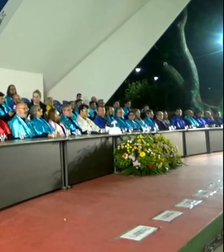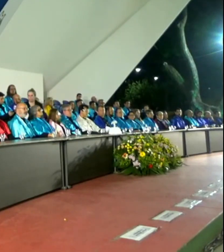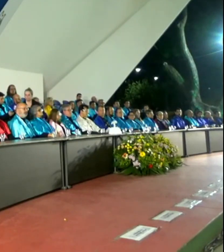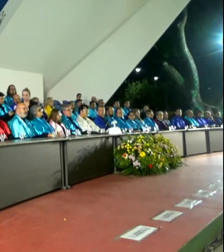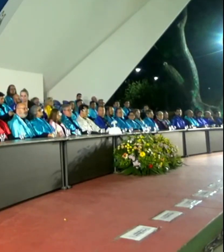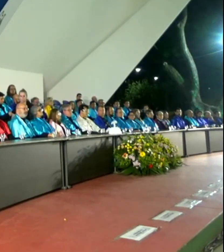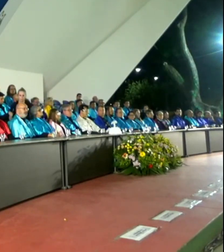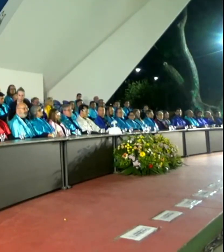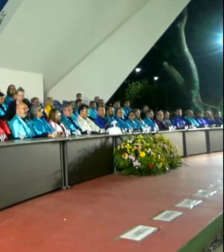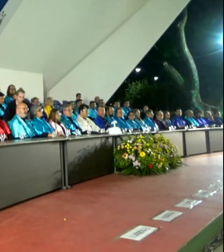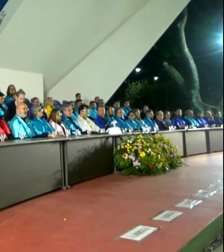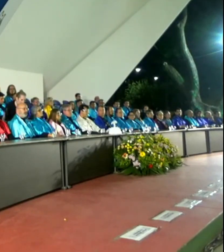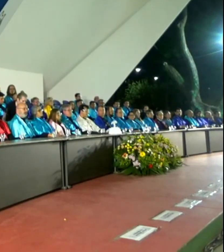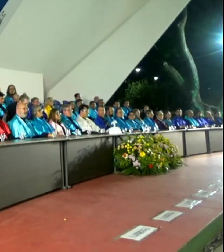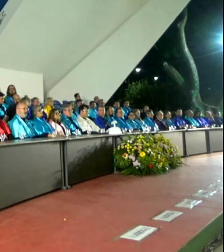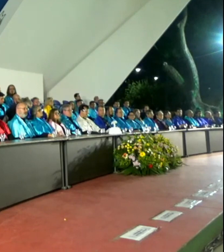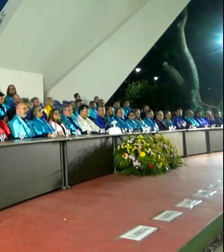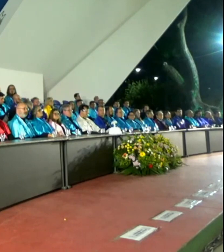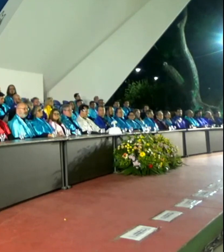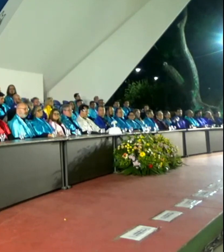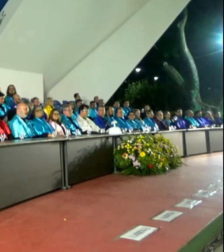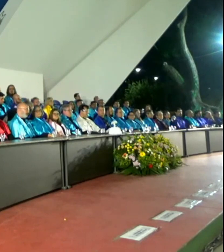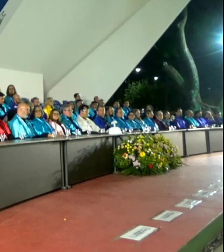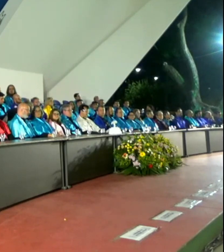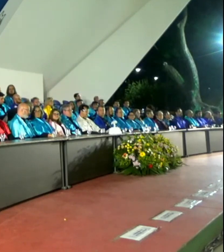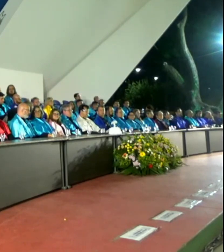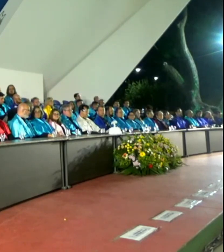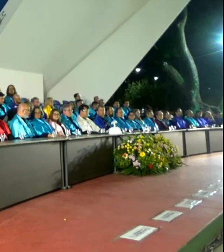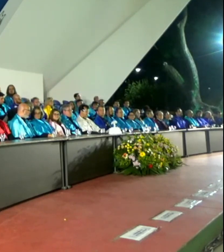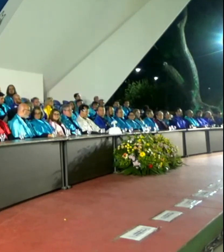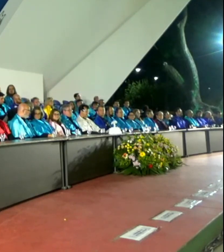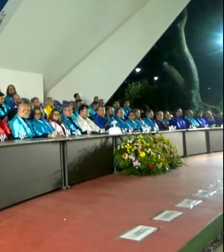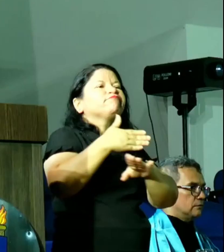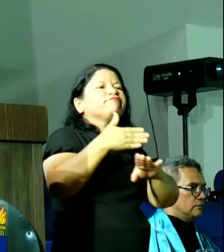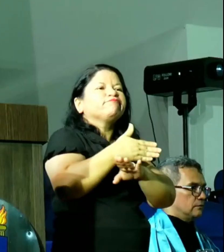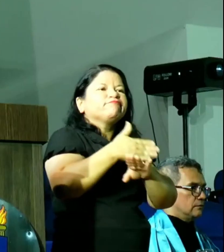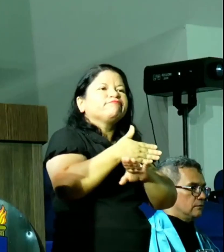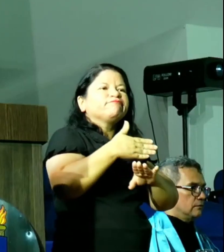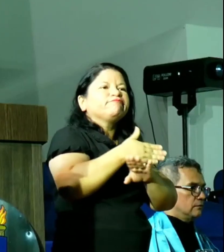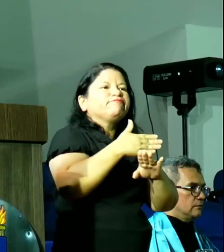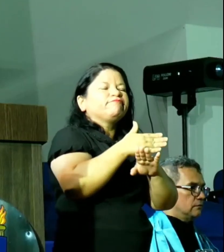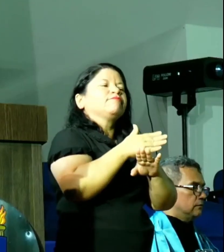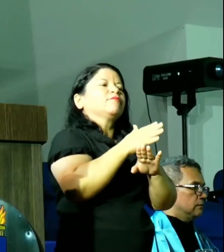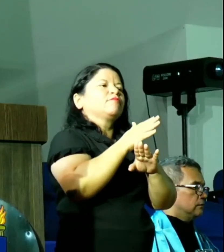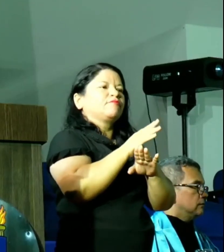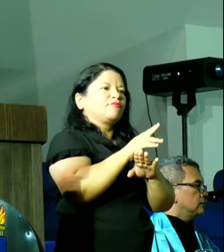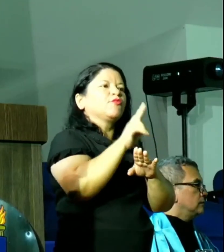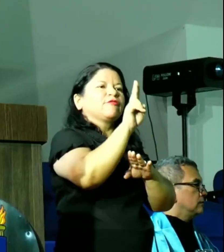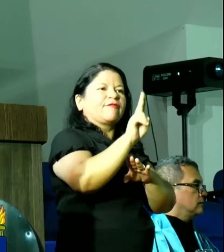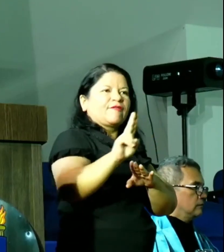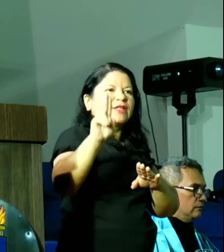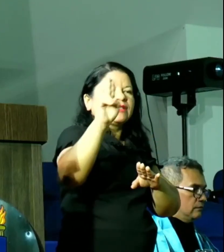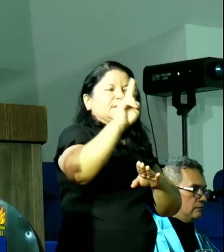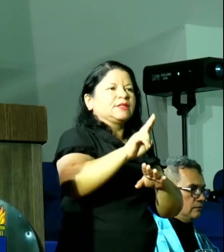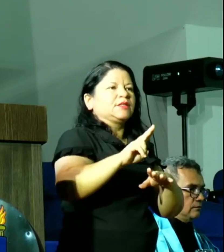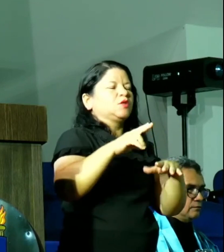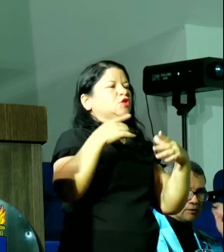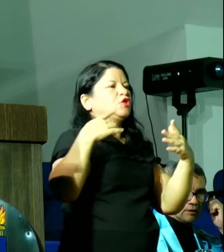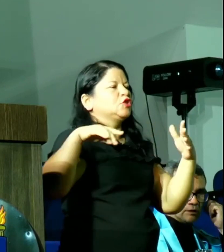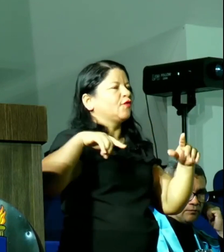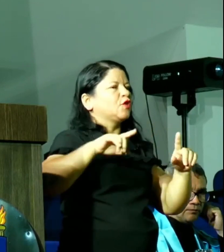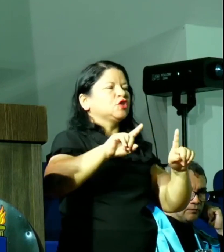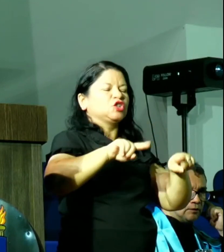a pandemia do Covid-19. Cursar a universidade durante esse período é desafio gigantesco.